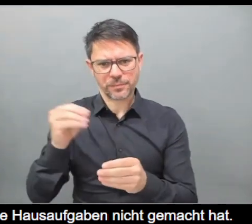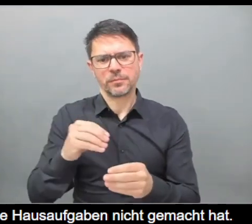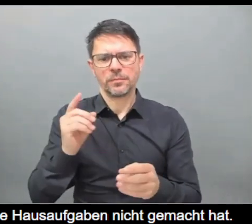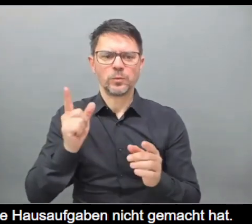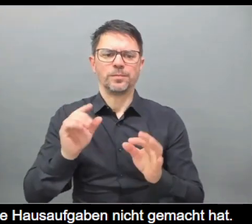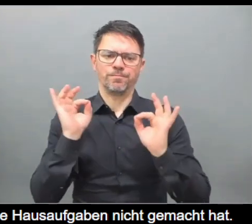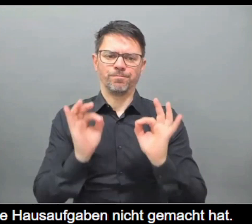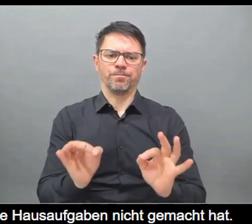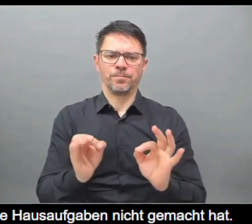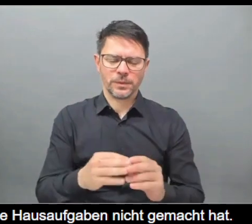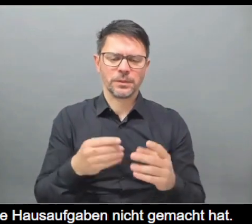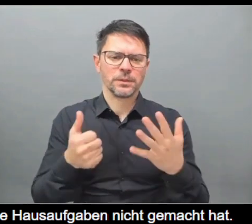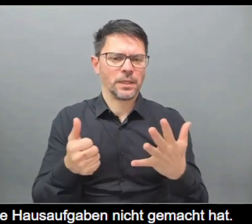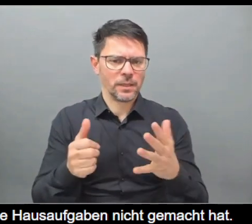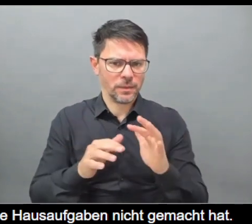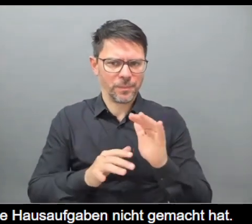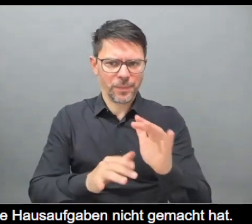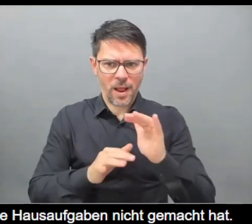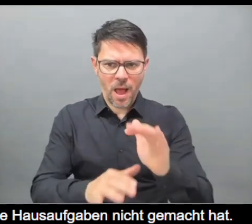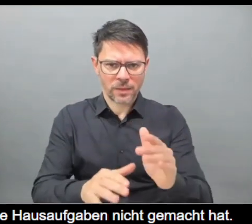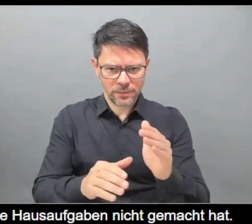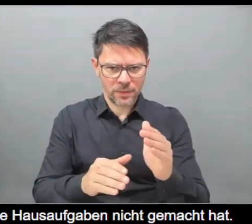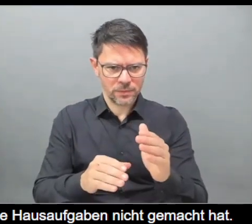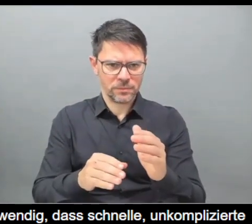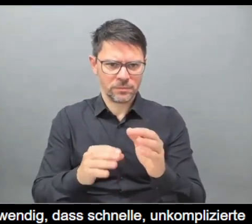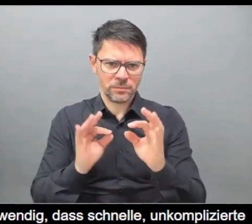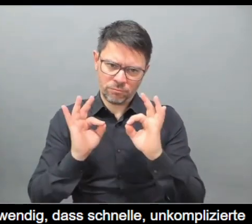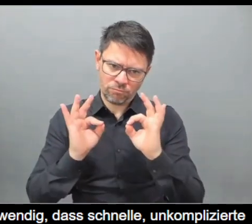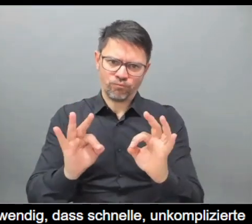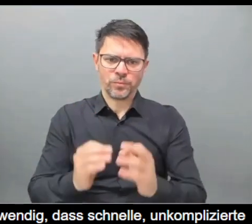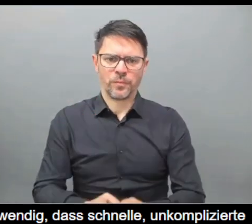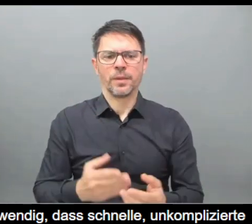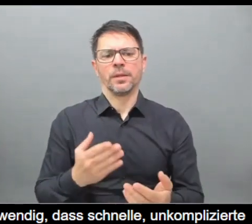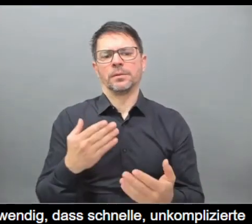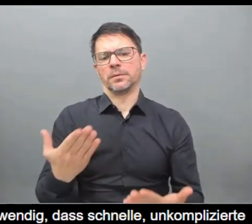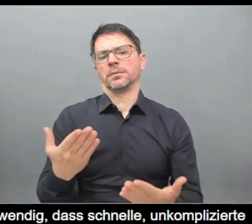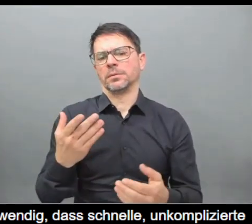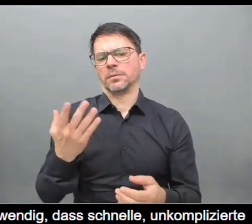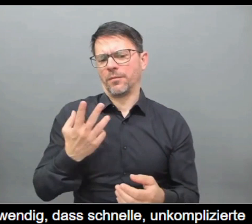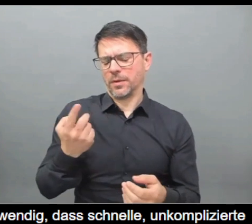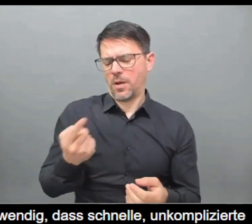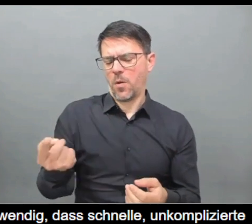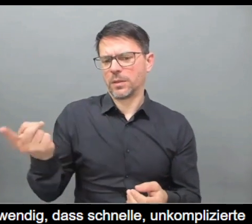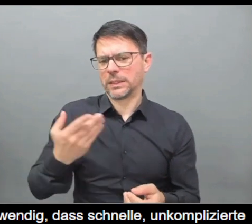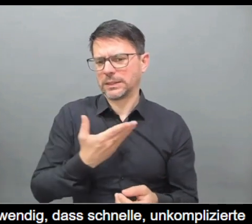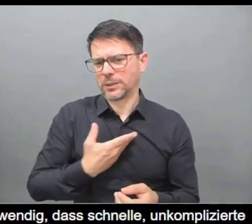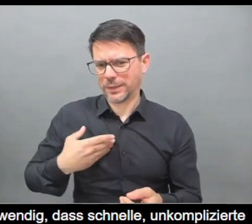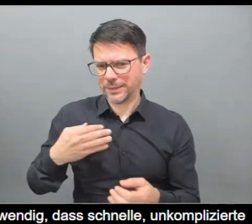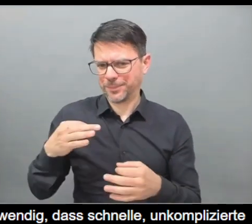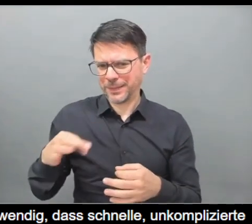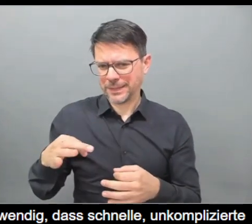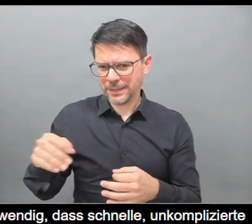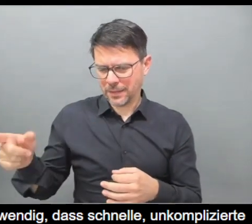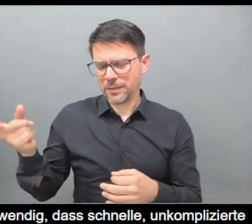der auch einen zusätzlichen Beitrag der Stabilisierung leistet. Unstrittig ist für den Bayerischen Städtetag, dass eine Reform des